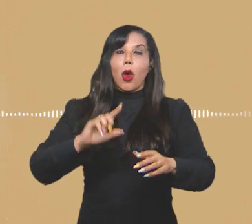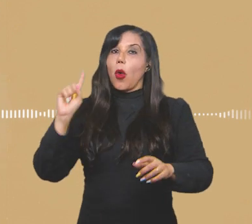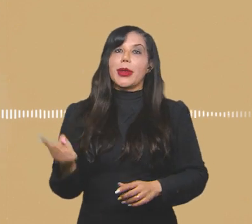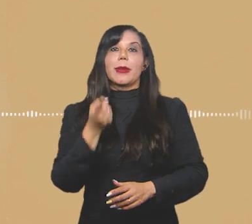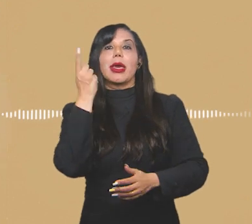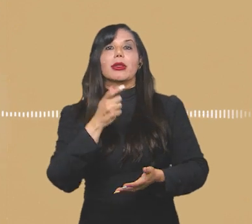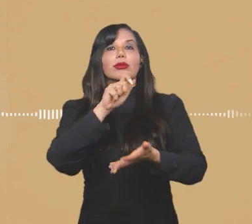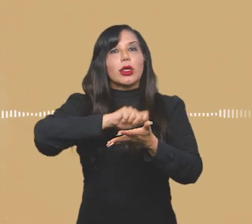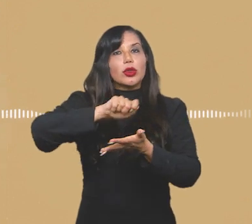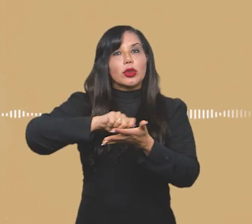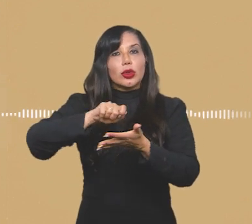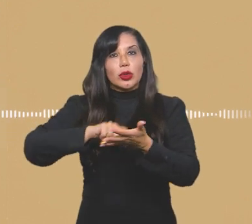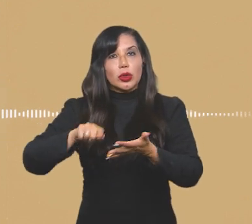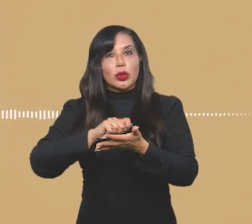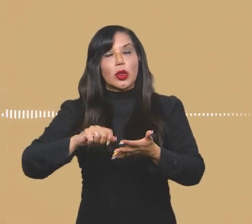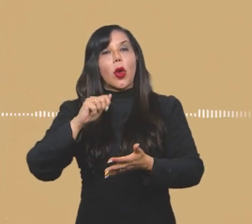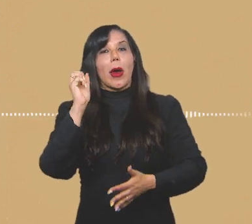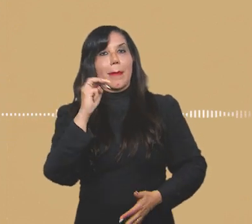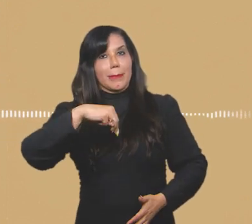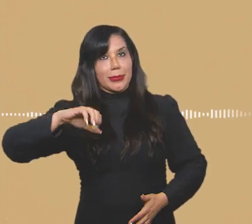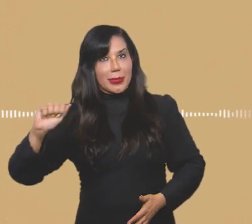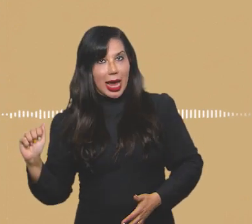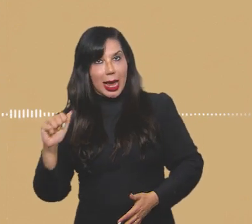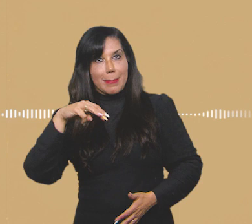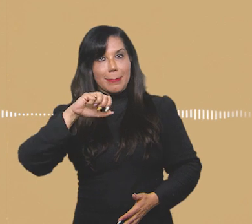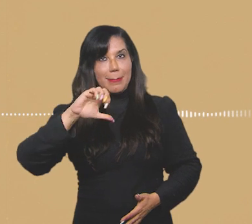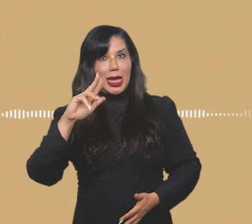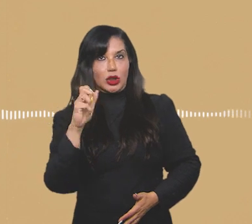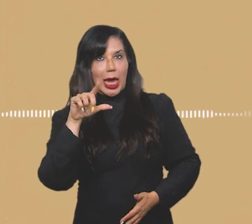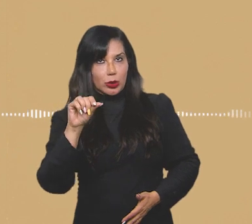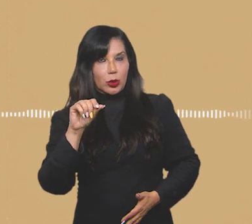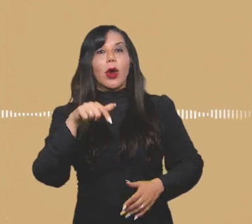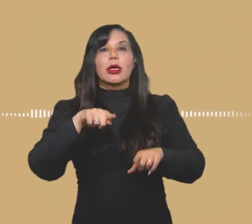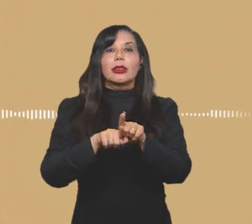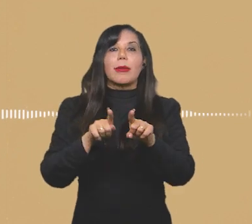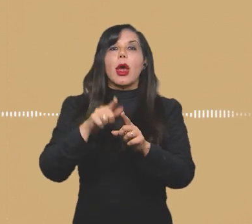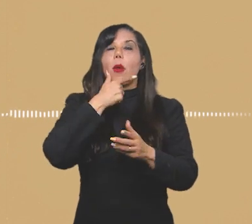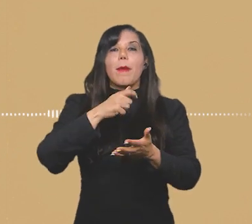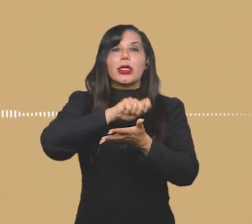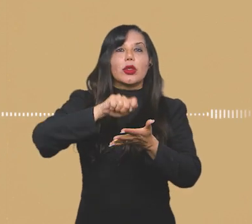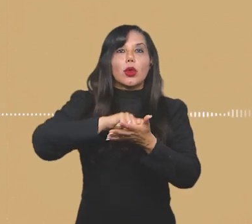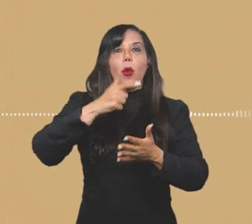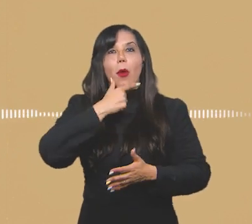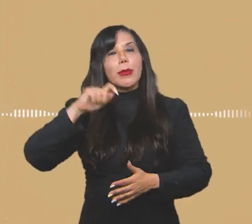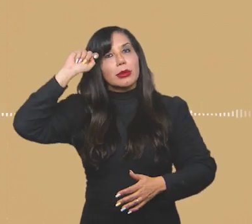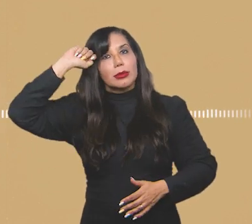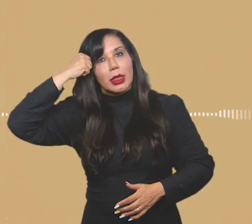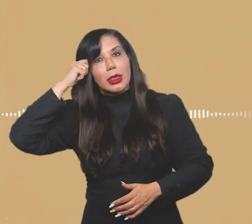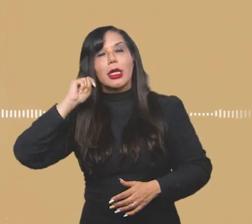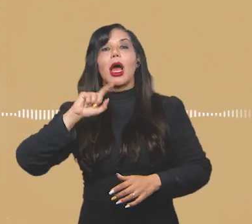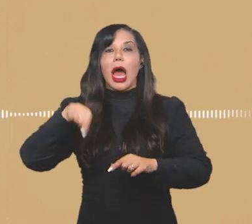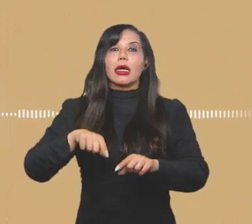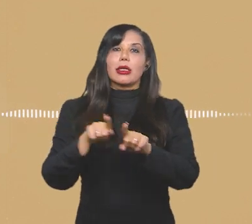primeiro editor de Machado de Assis, o maior nome da literatura brasileira, e editor do jornal O Homem de Cor, que a partir do terceiro